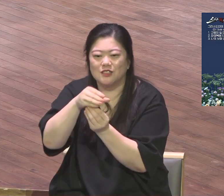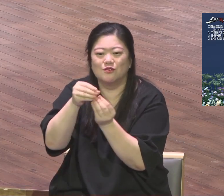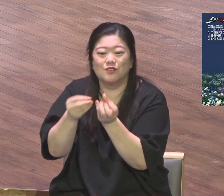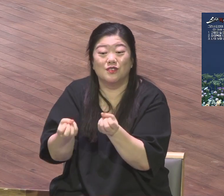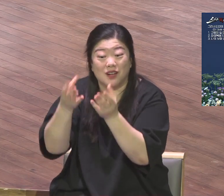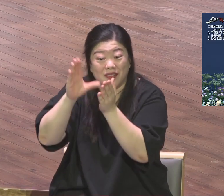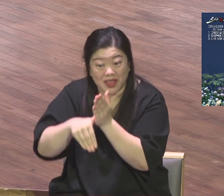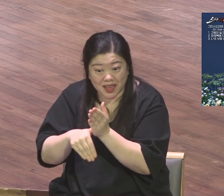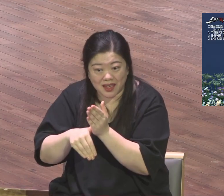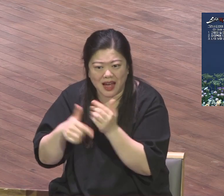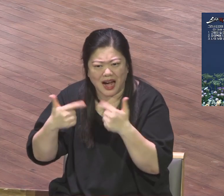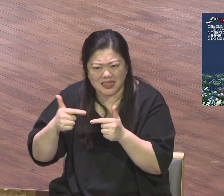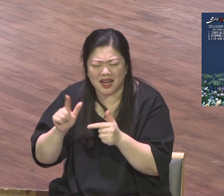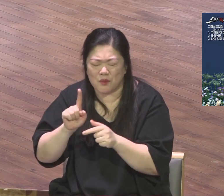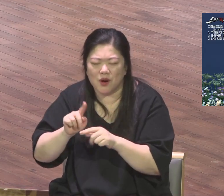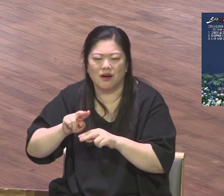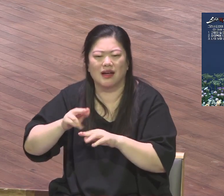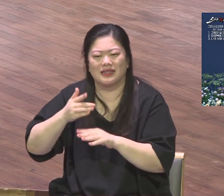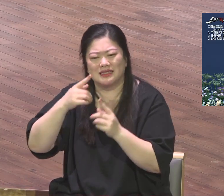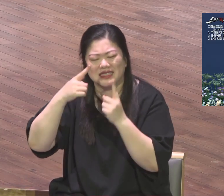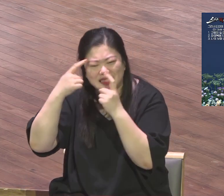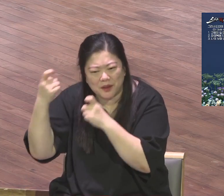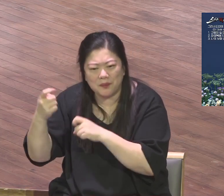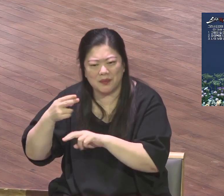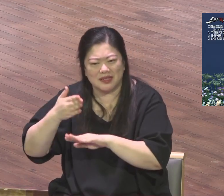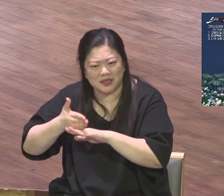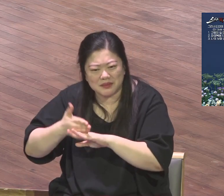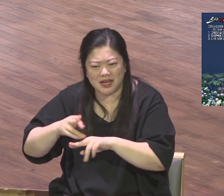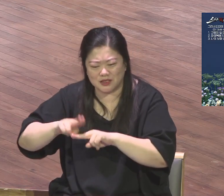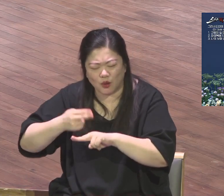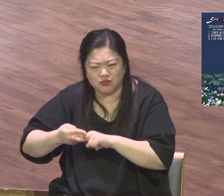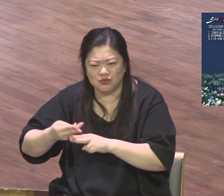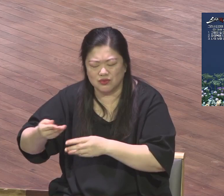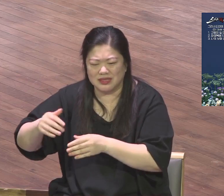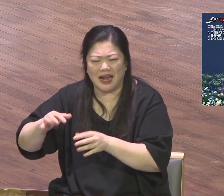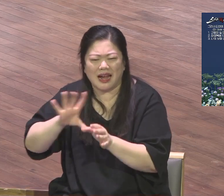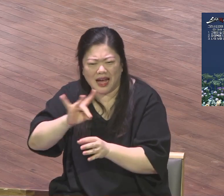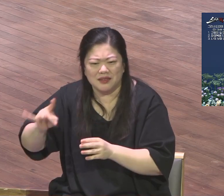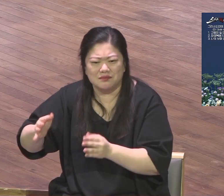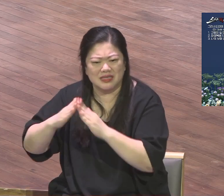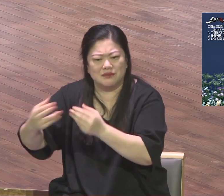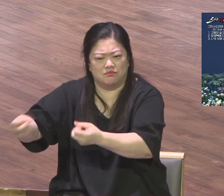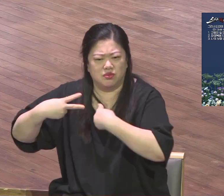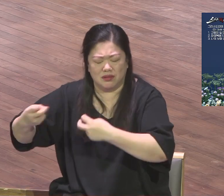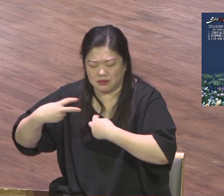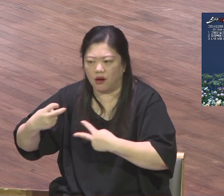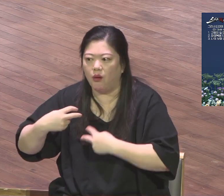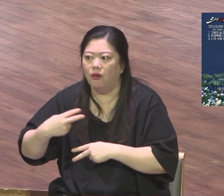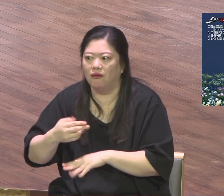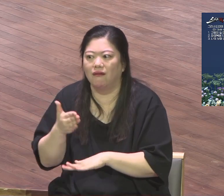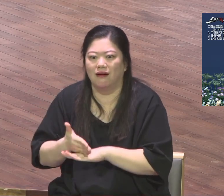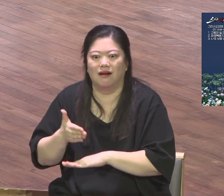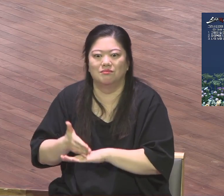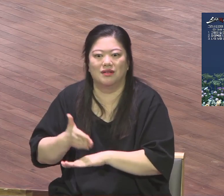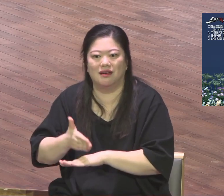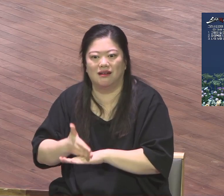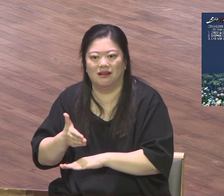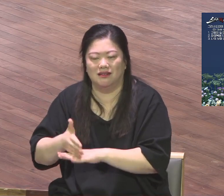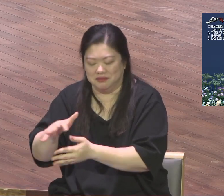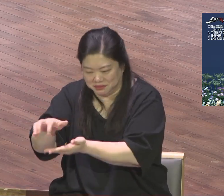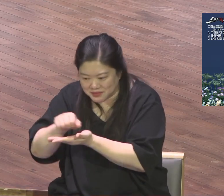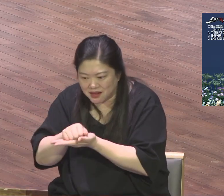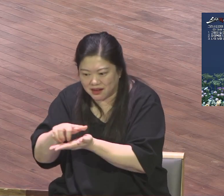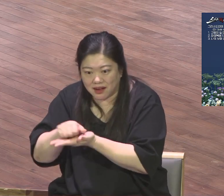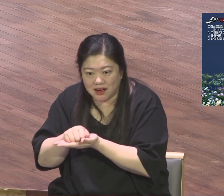필리핀 선교, 미주 선교, 아프리카 선교, 남미 선교, 수도 없이 선교 가시잖아요. 목사님 가시면 그 선교 현장에